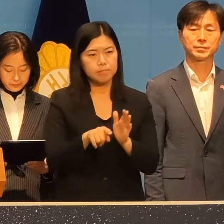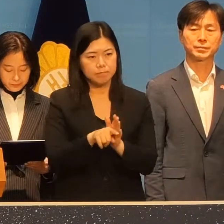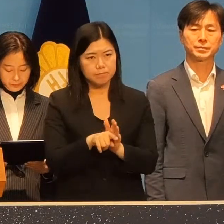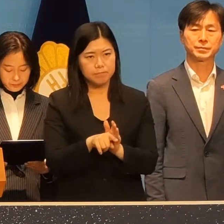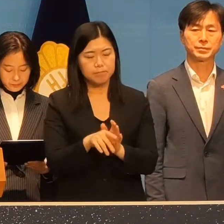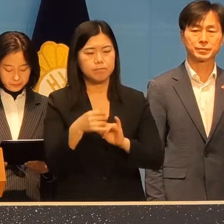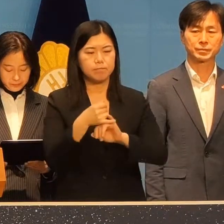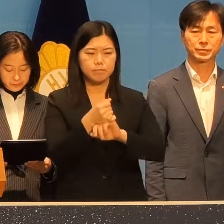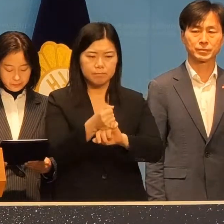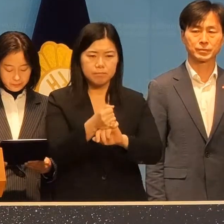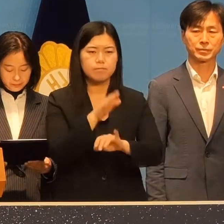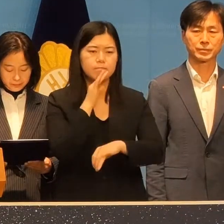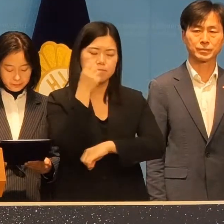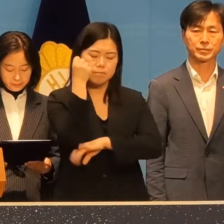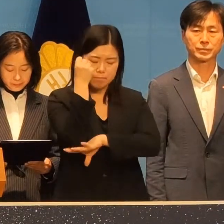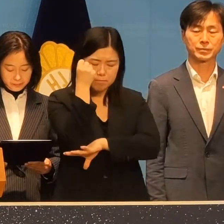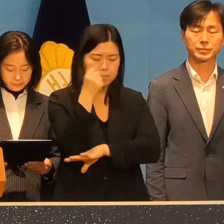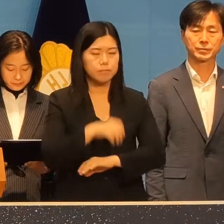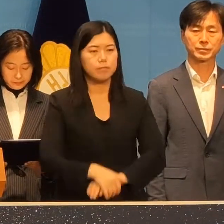최소한의 기초 토대입니다.